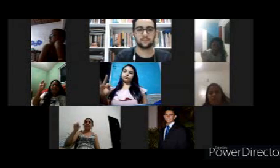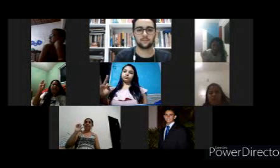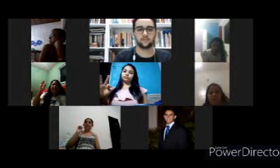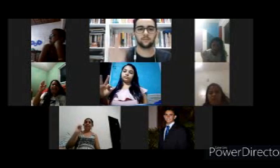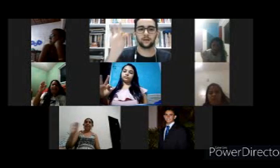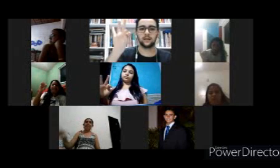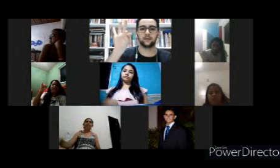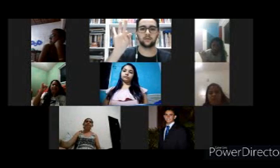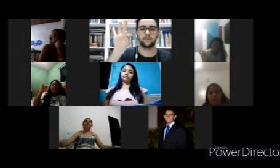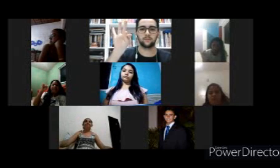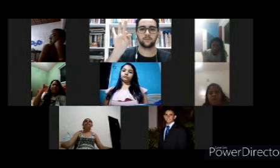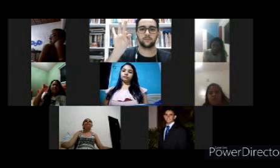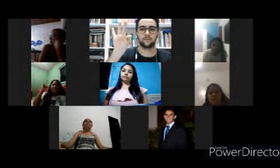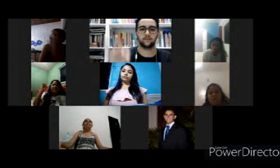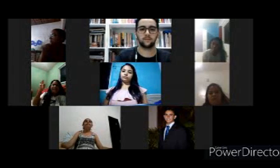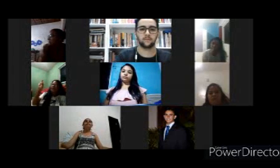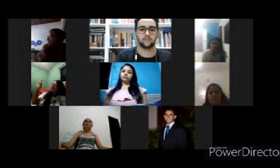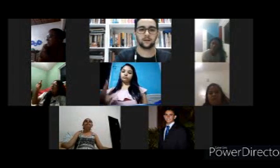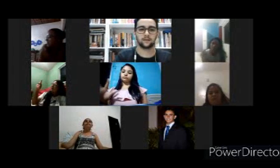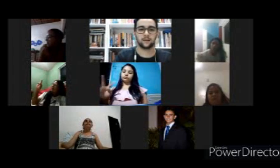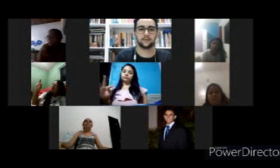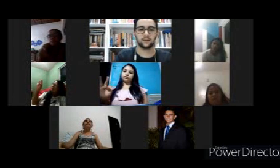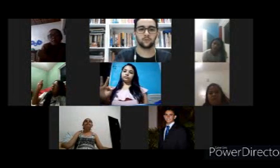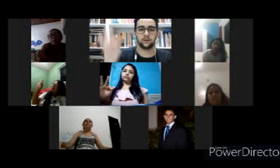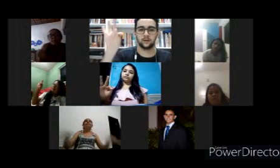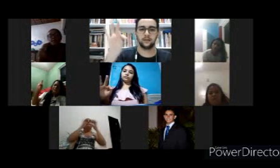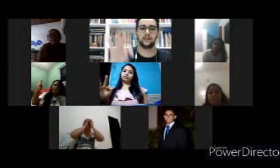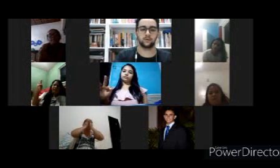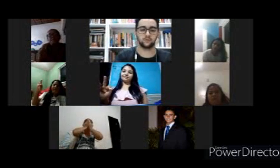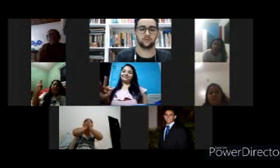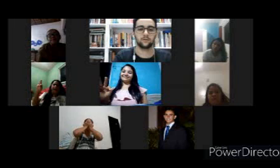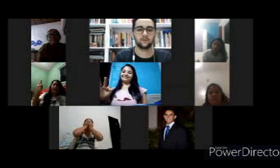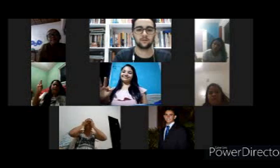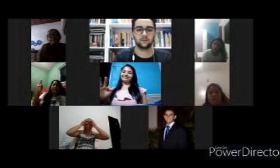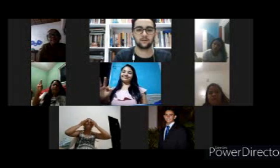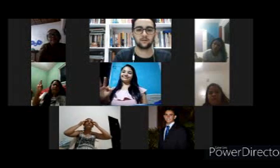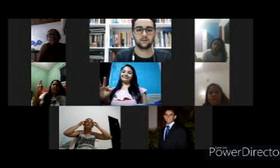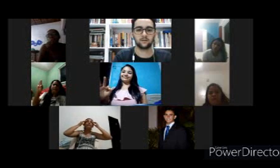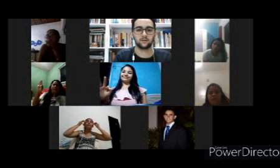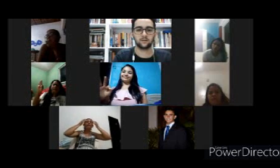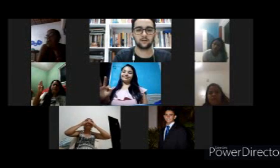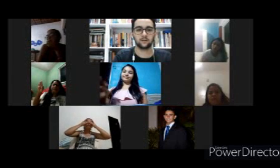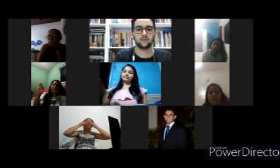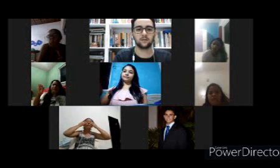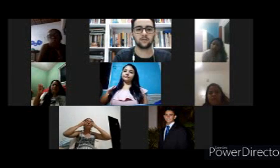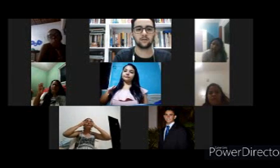T. Tá dentro. Tá certo. Isso. Isso.